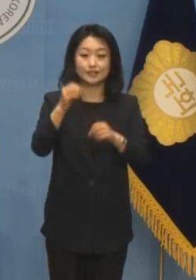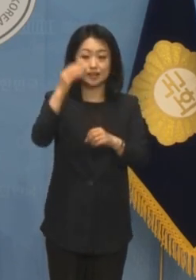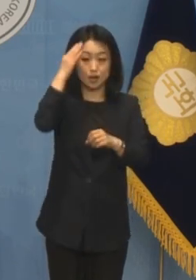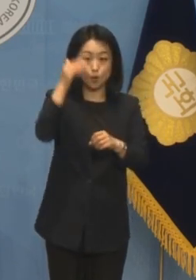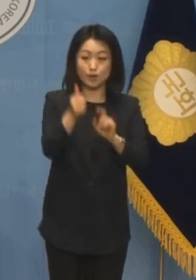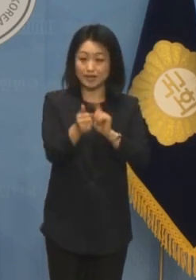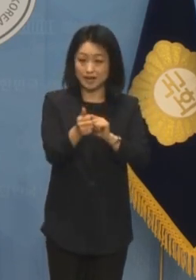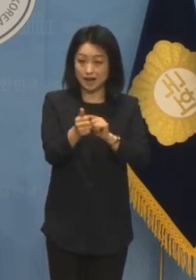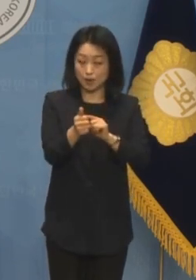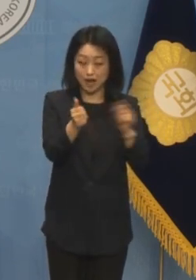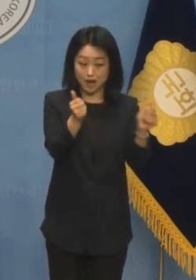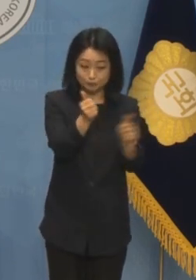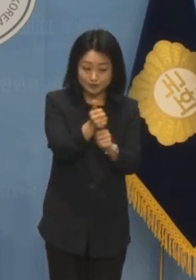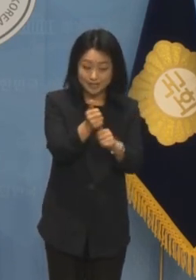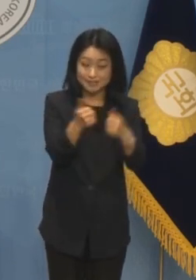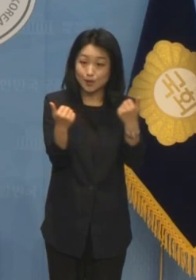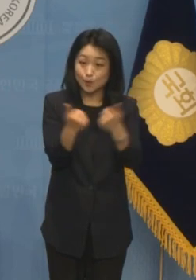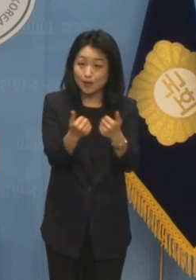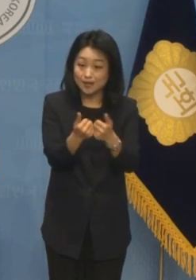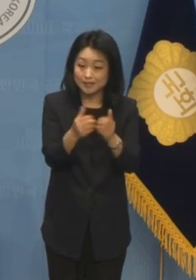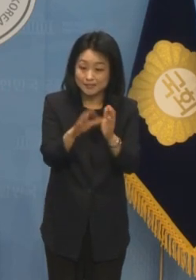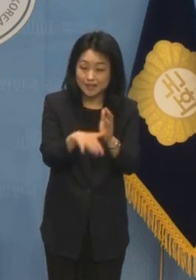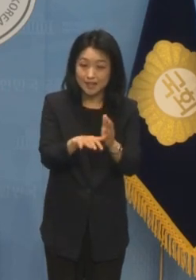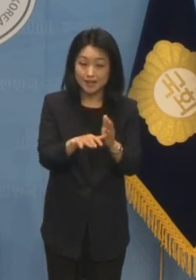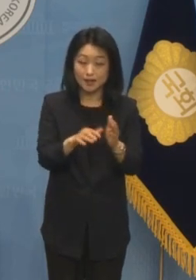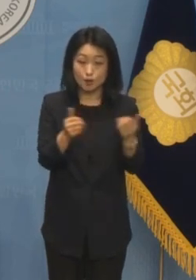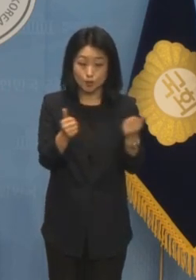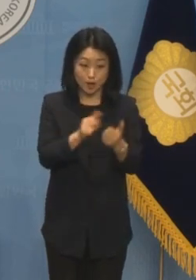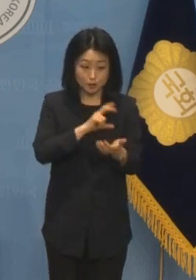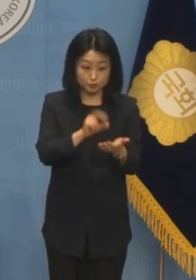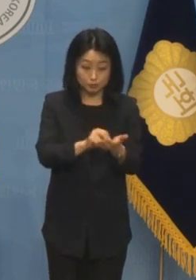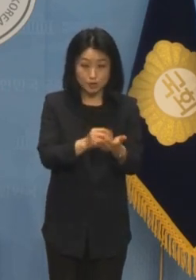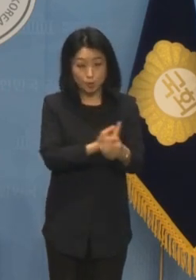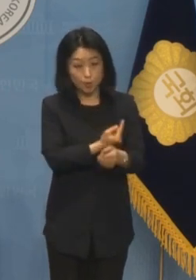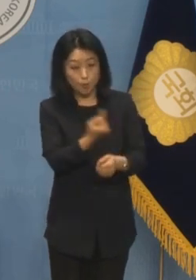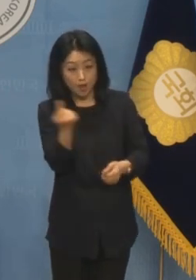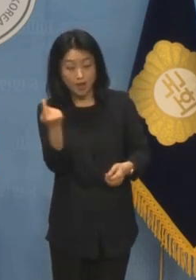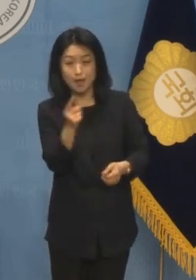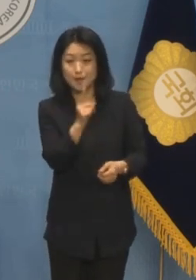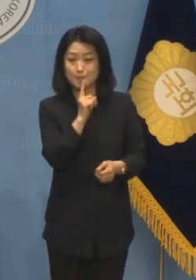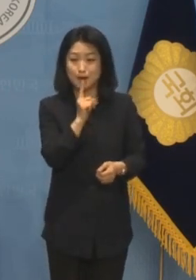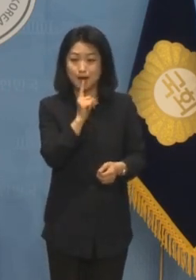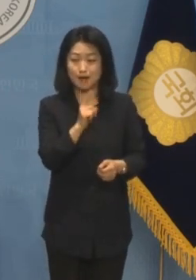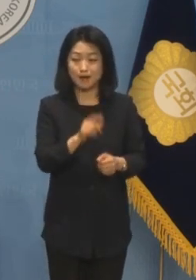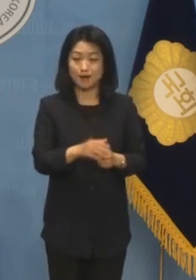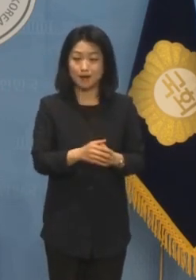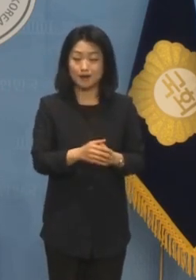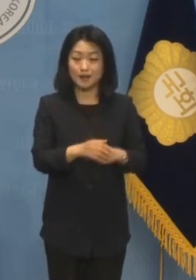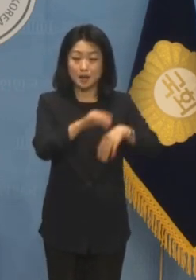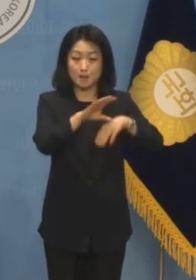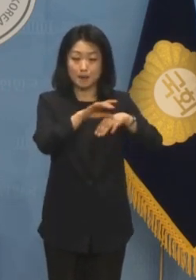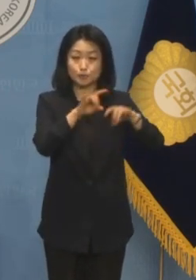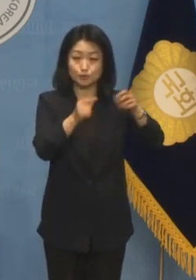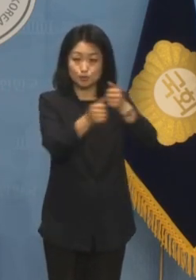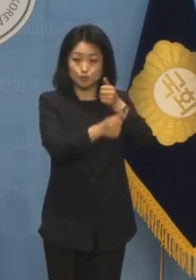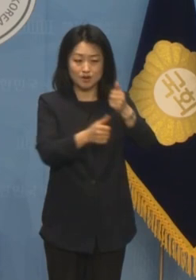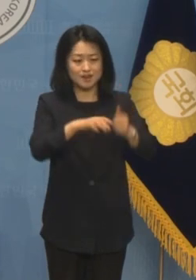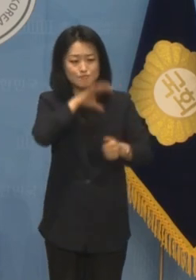실무 협의에서 사전 조율된 의제와 관련 없는 이야기를 했다며 방심위를 항의